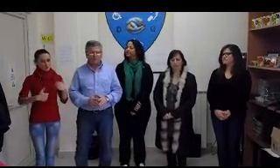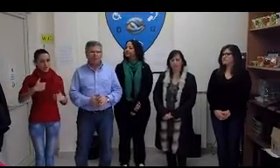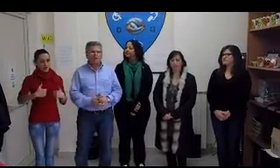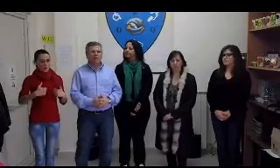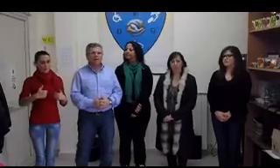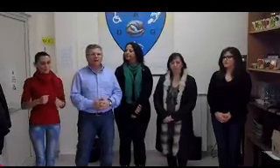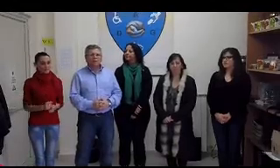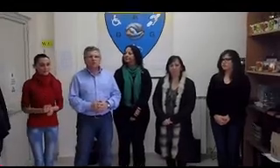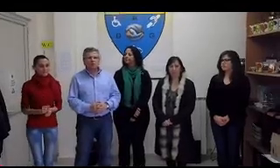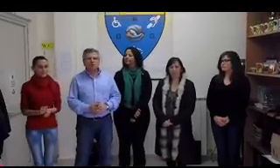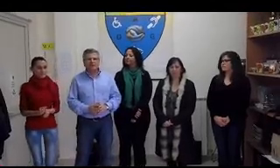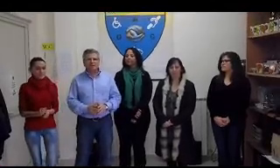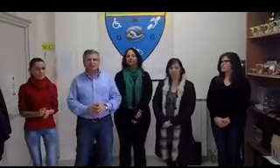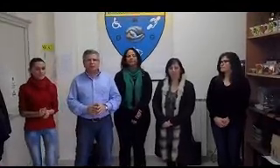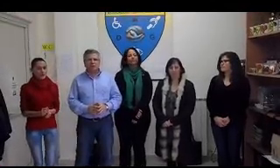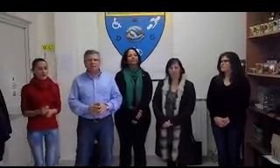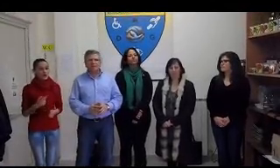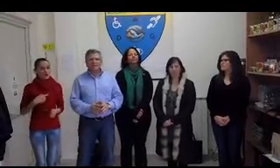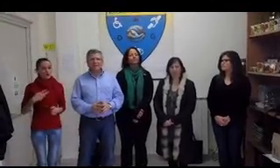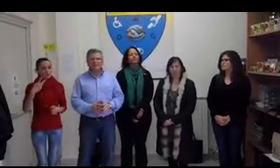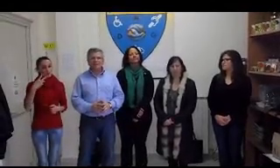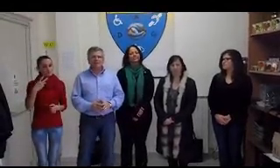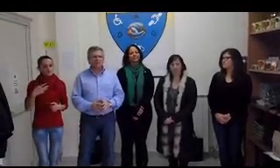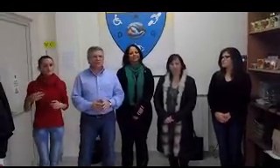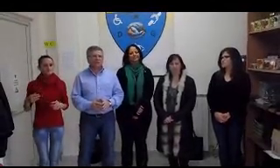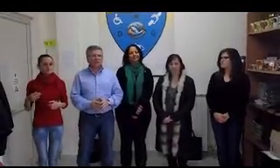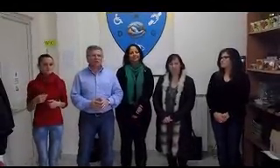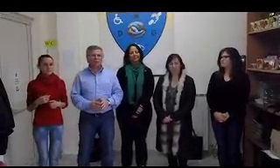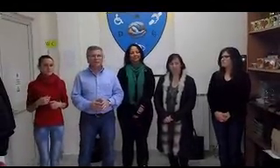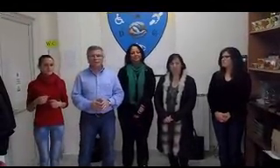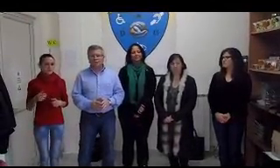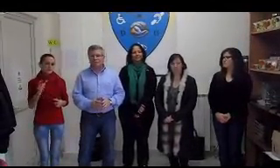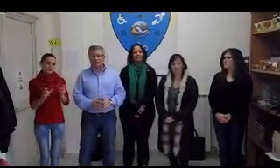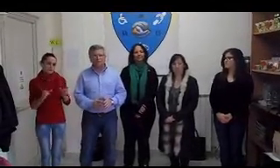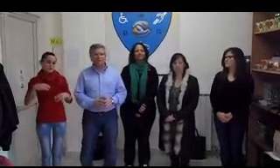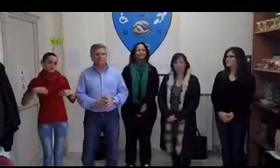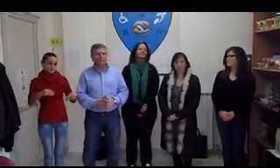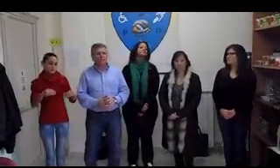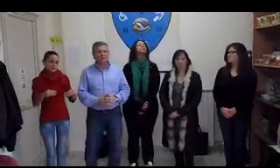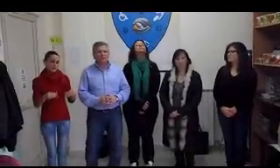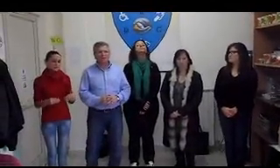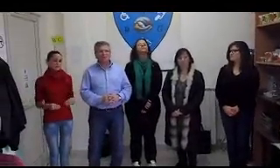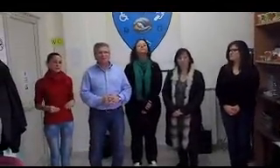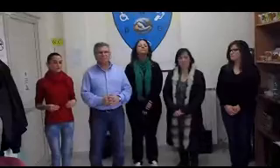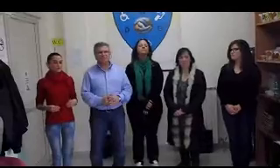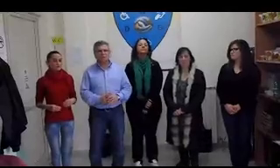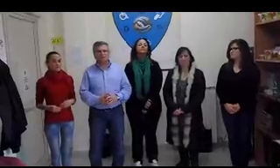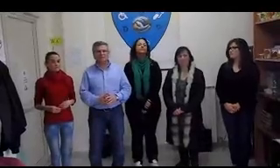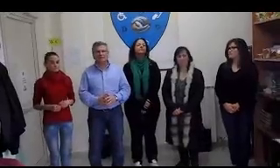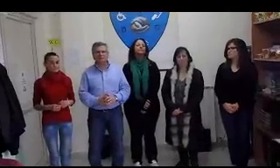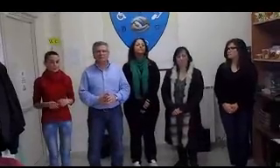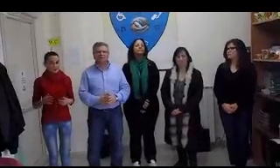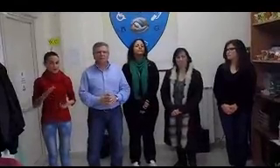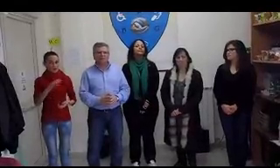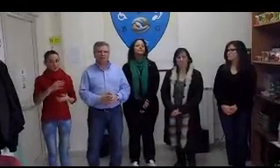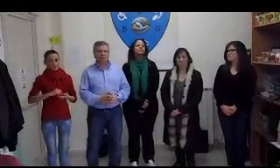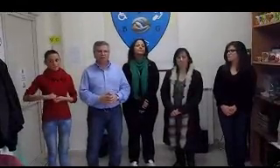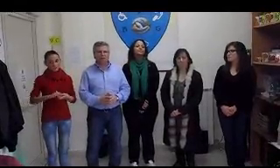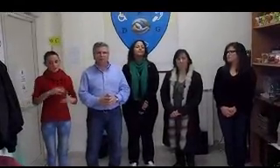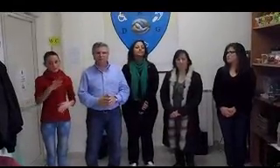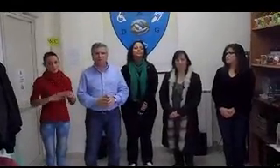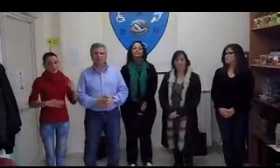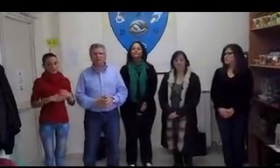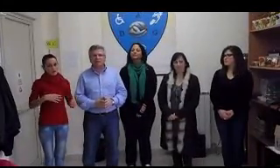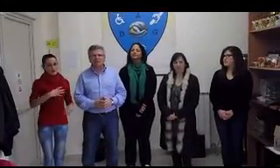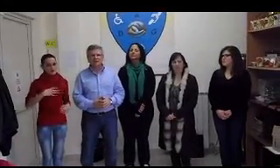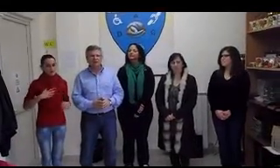evento. Sono certo che gli atleti daranno il meglio di sé. L'Associazione Disabili Gragnano